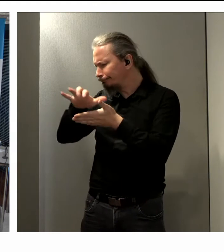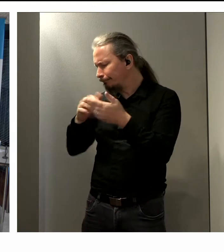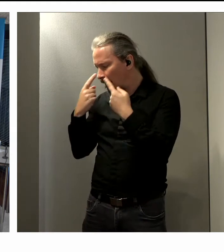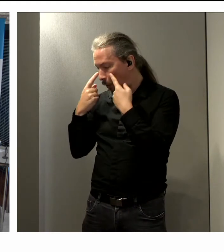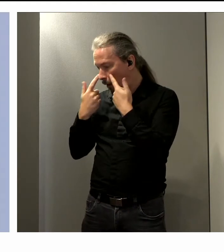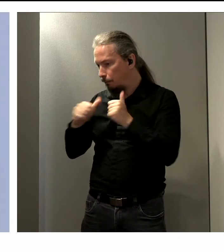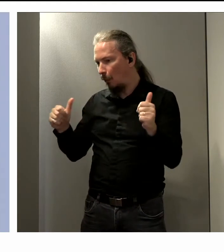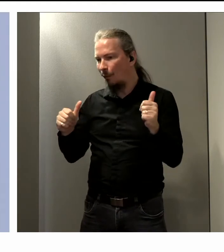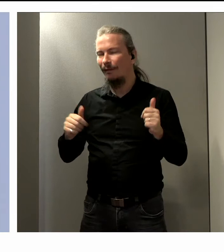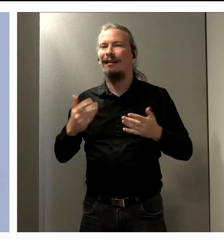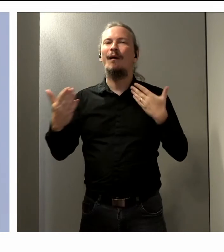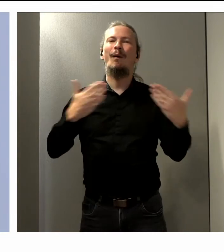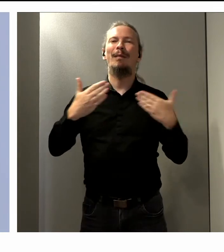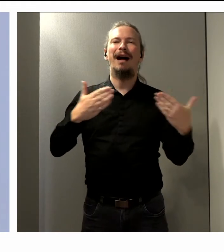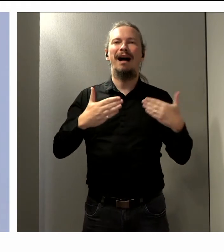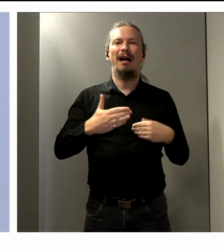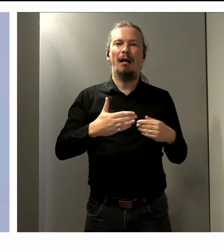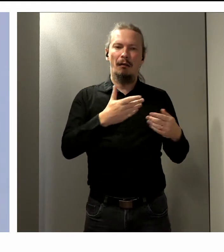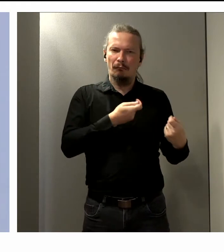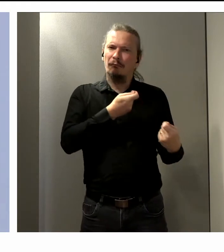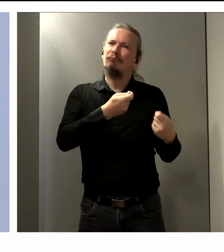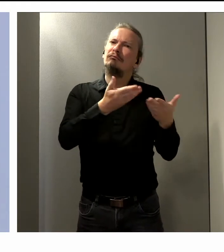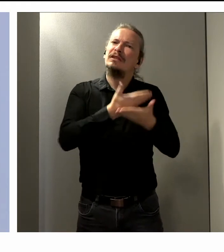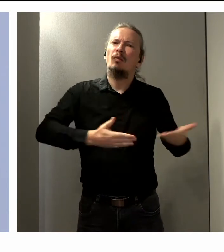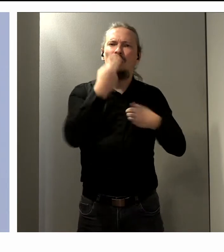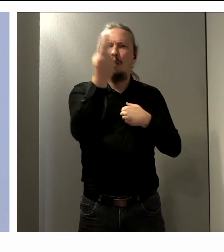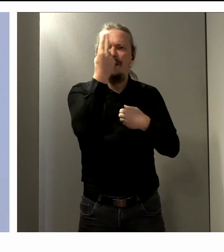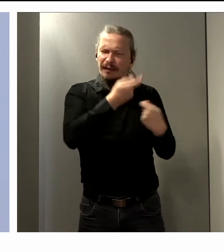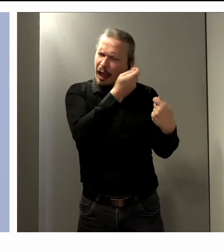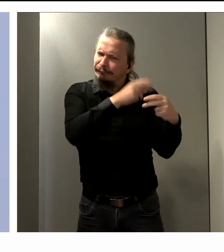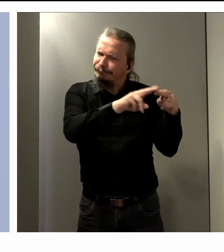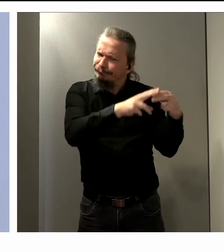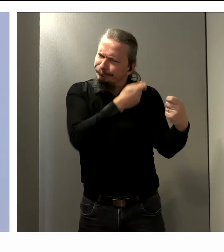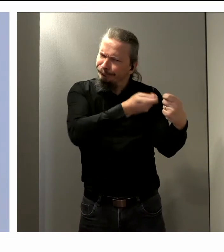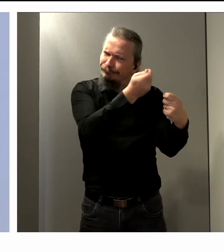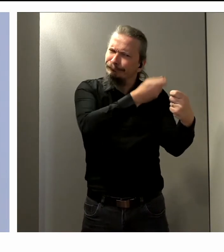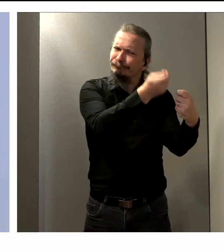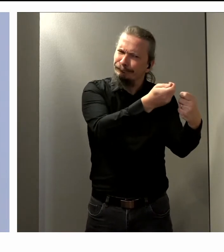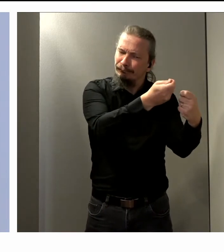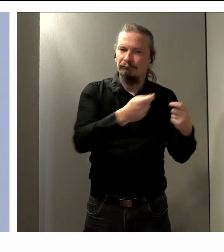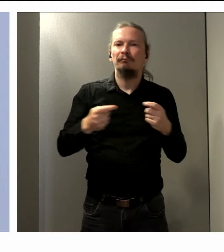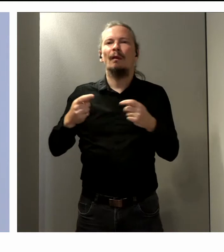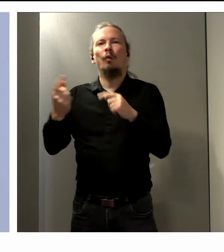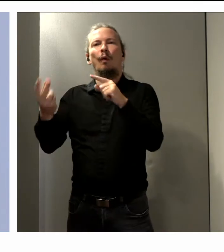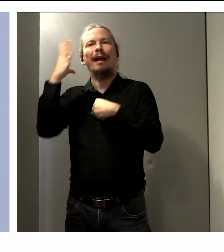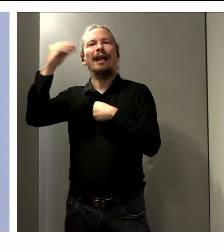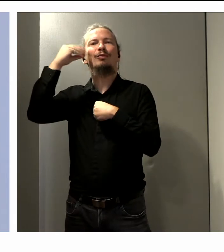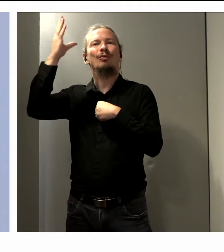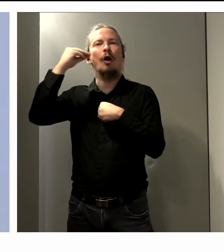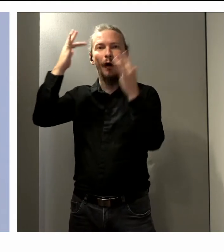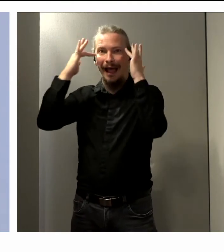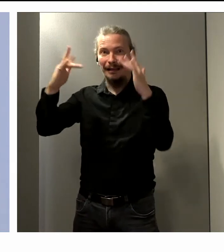le haut degré de satisfaction vis-à-vis des aménagements mis en œuvre et l'importance des étudiants qui font part de